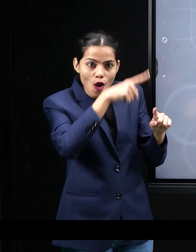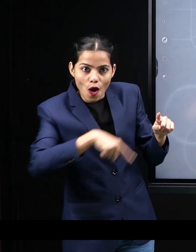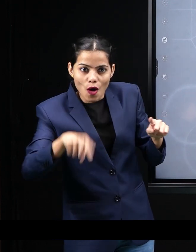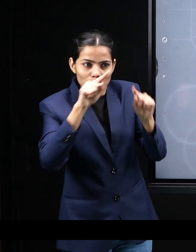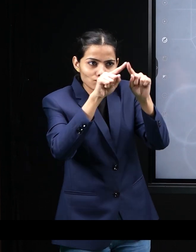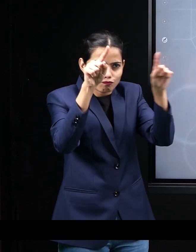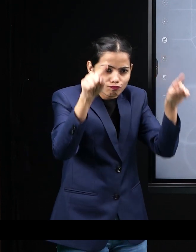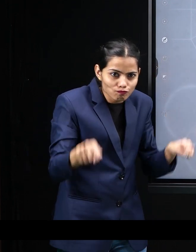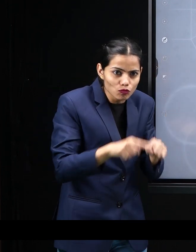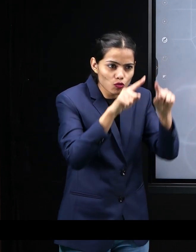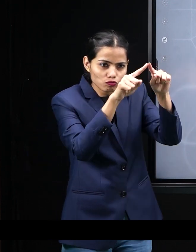ಹೇಳಲಾಗುತ್ತದೆ.